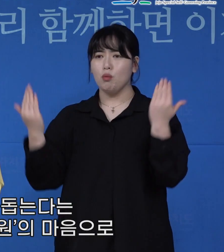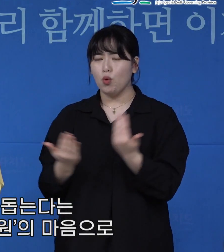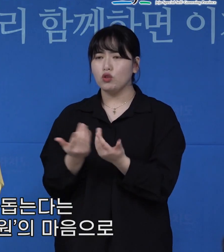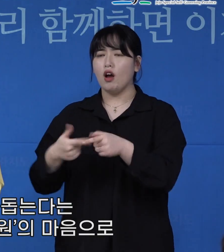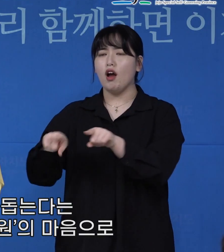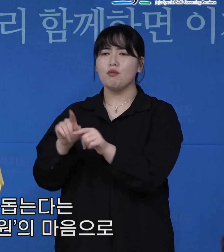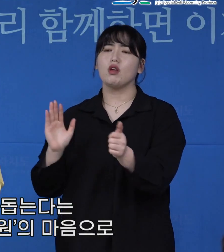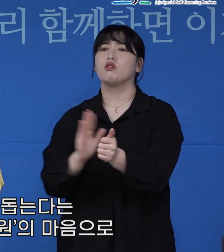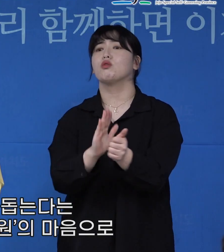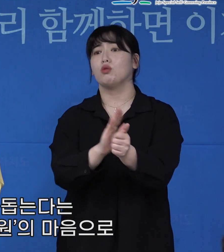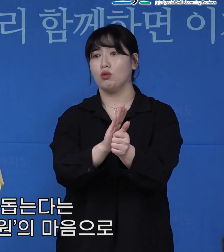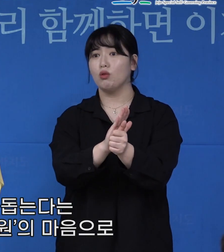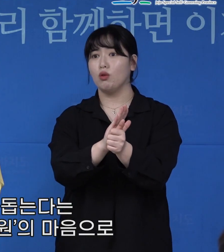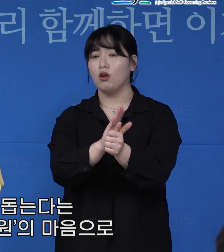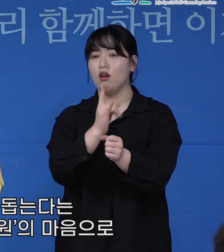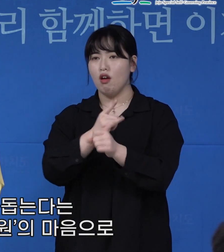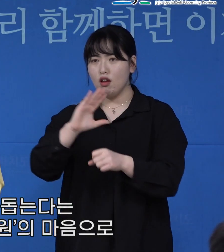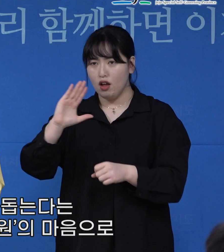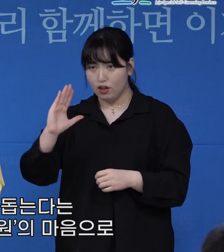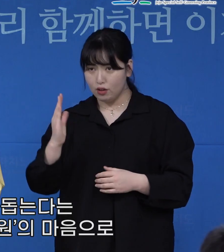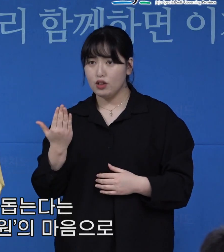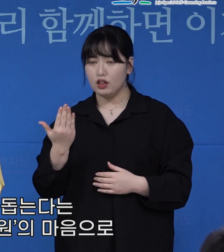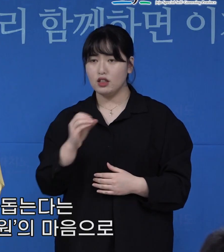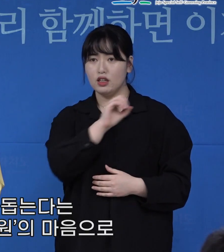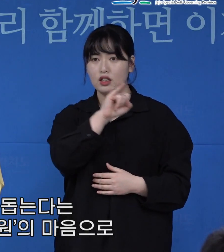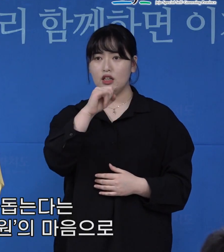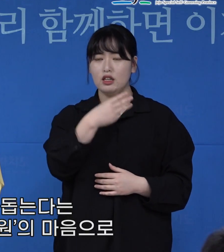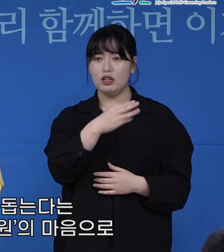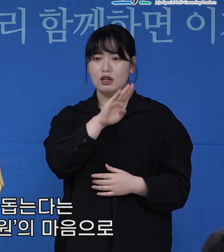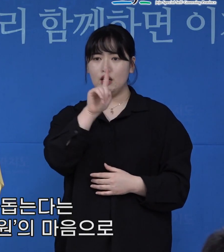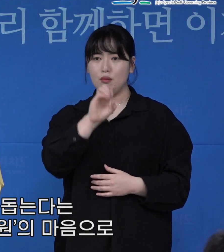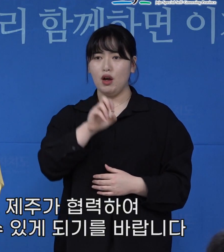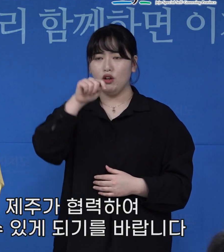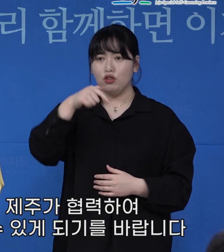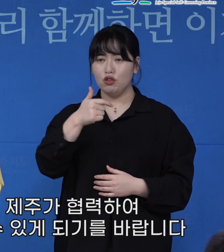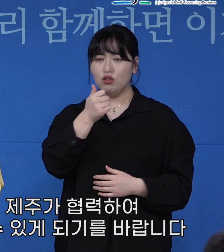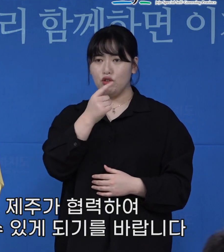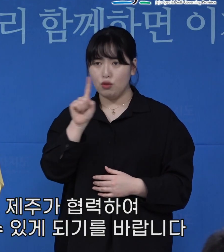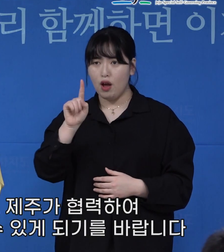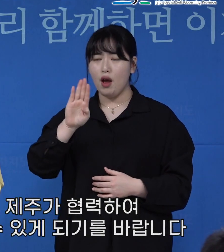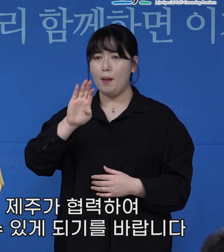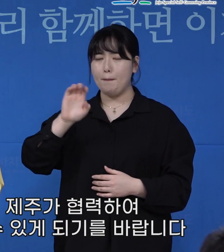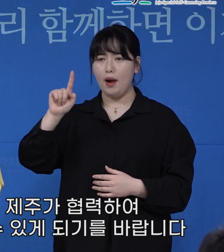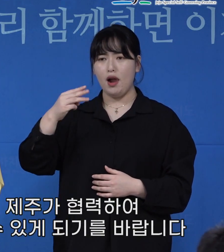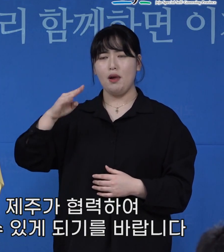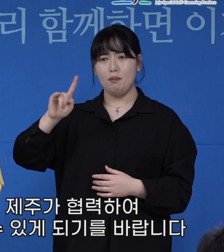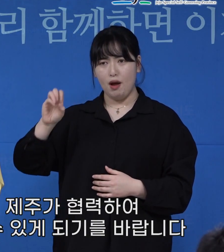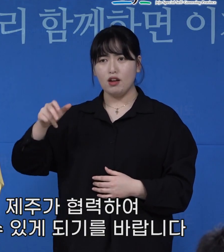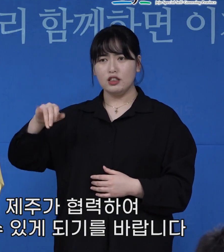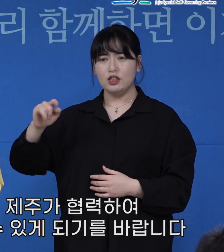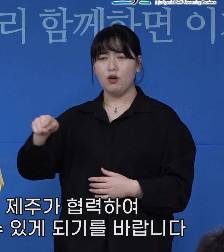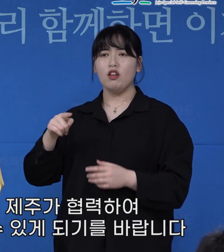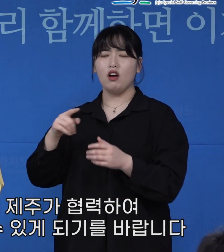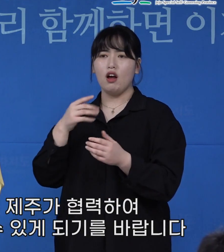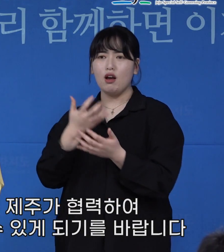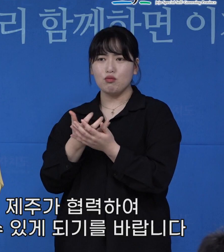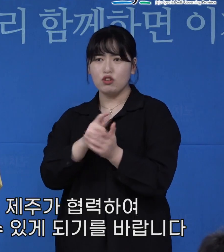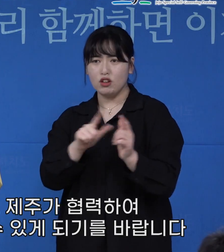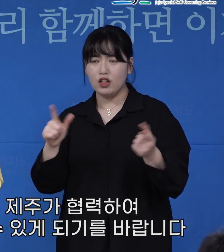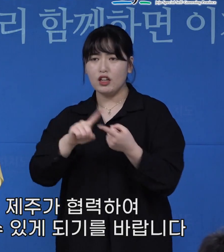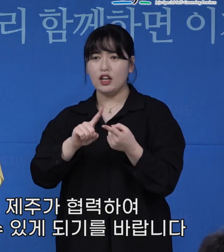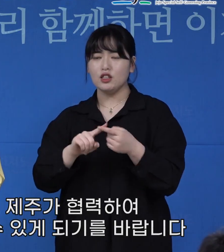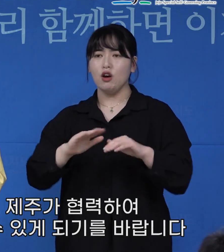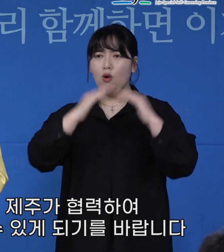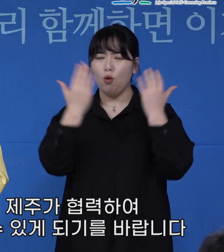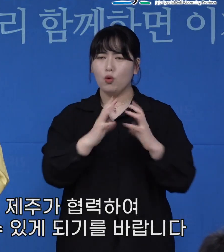돕는다는 일방윤환 팔방 지원의 마음으로 온 세계, 한국 그리고 제주가